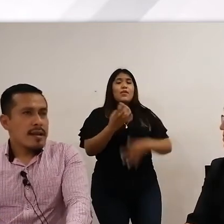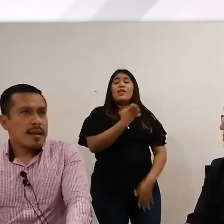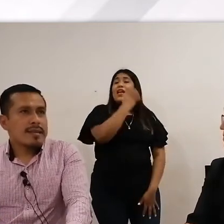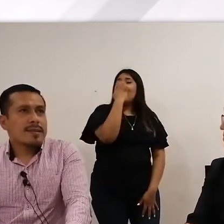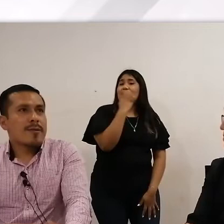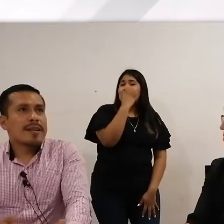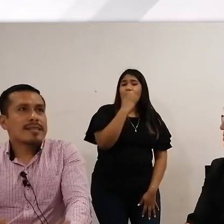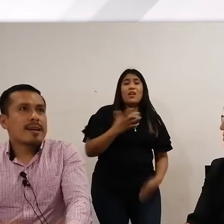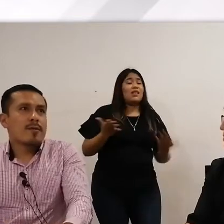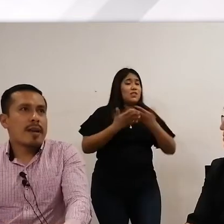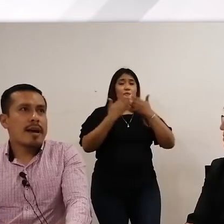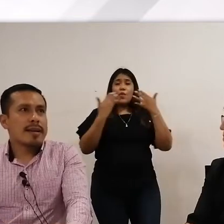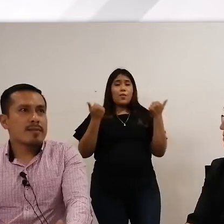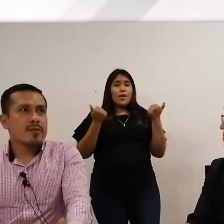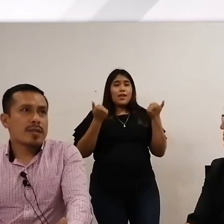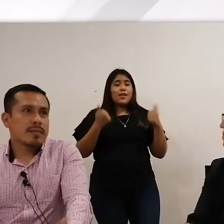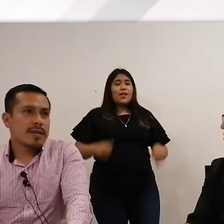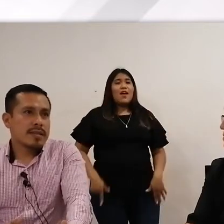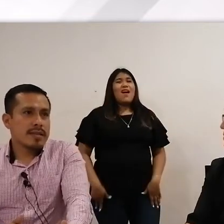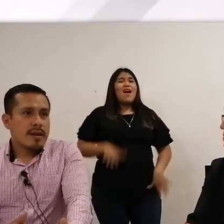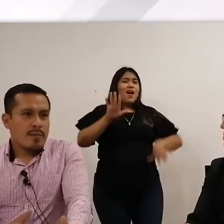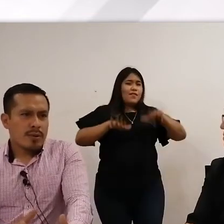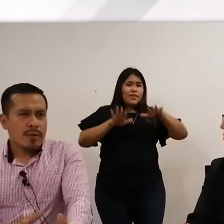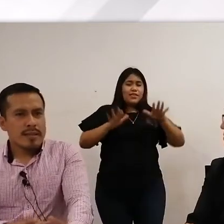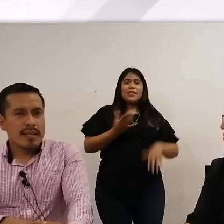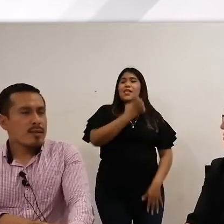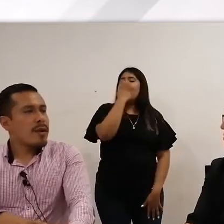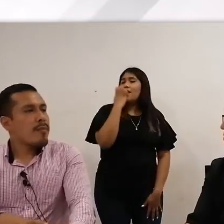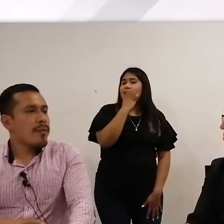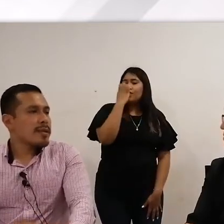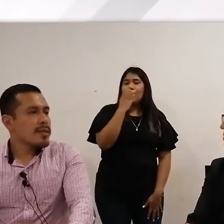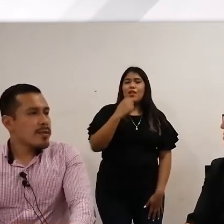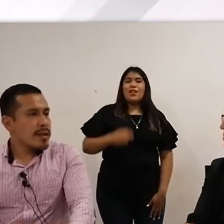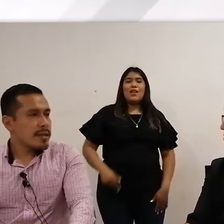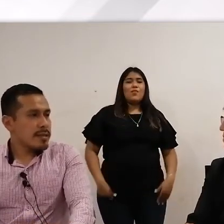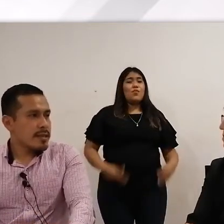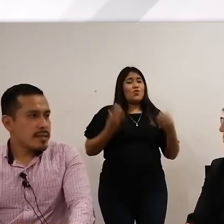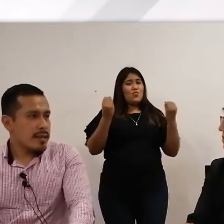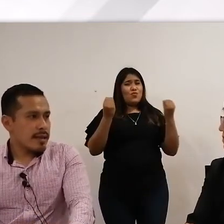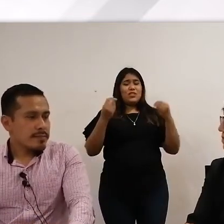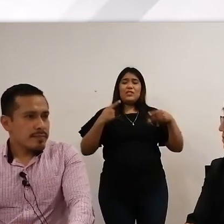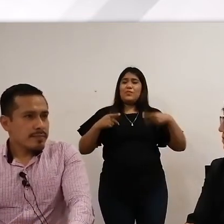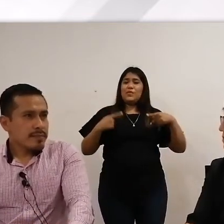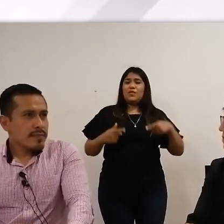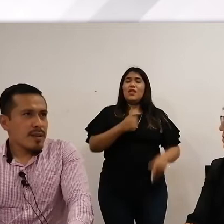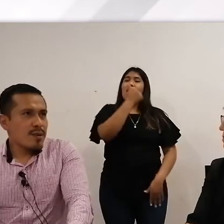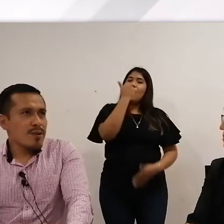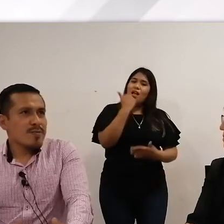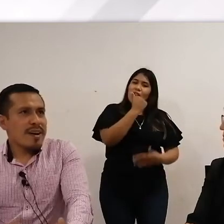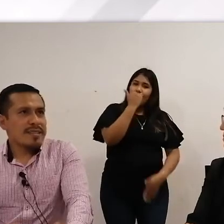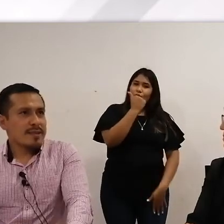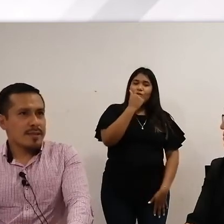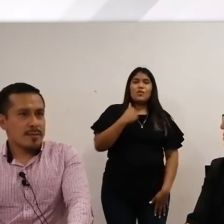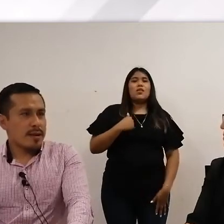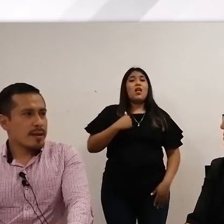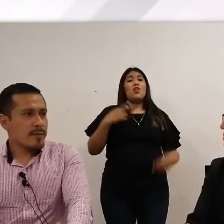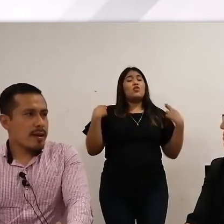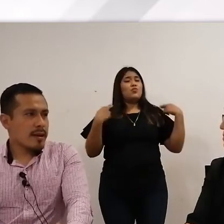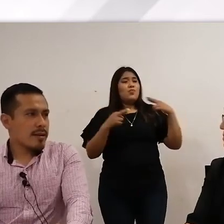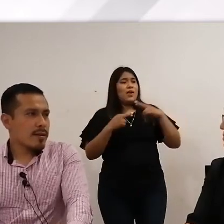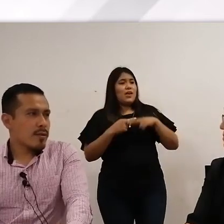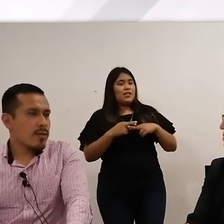escuelas regulares. Muchas veces, por toda esta sobrepoblación que existe, los maestros de